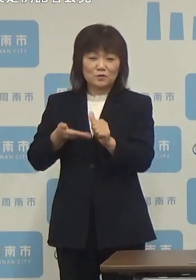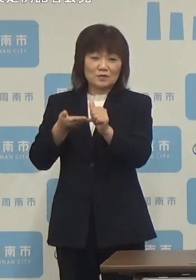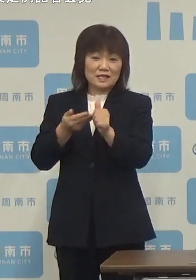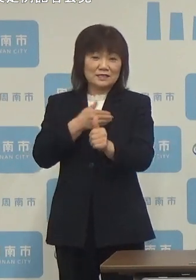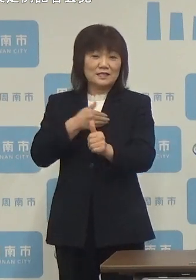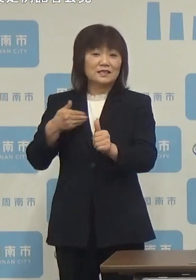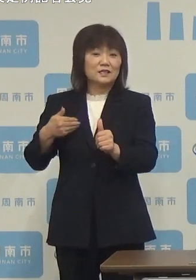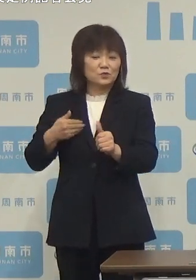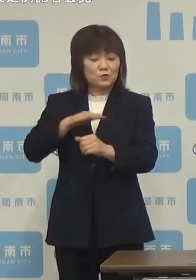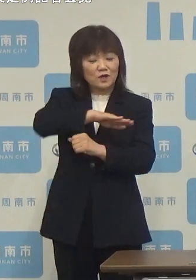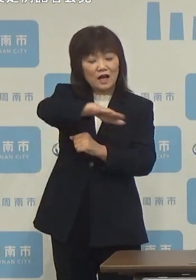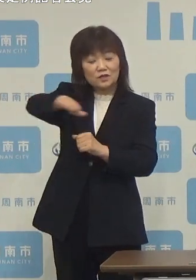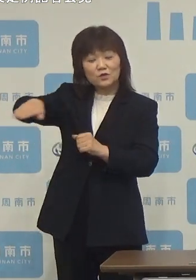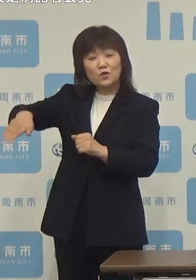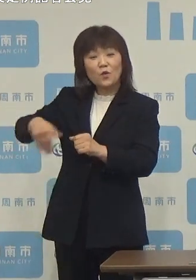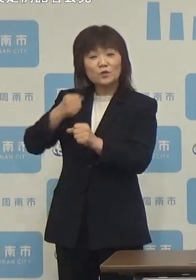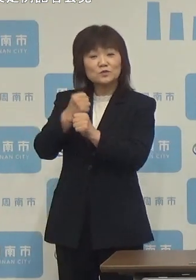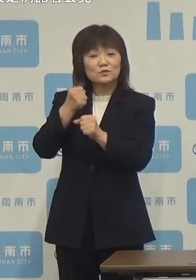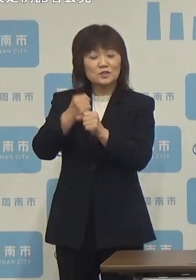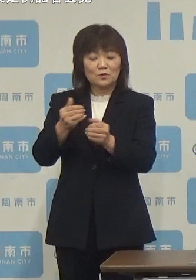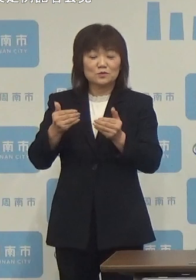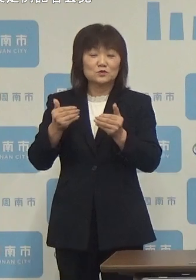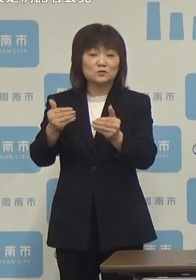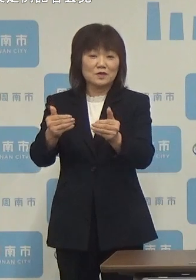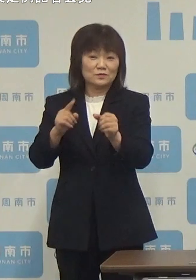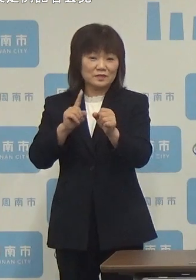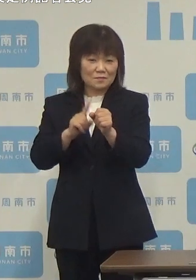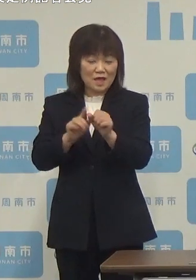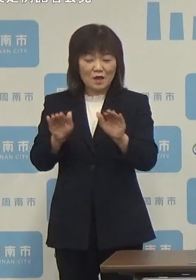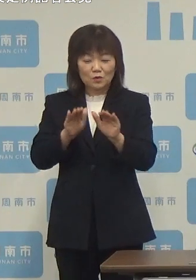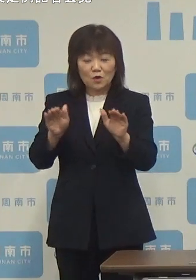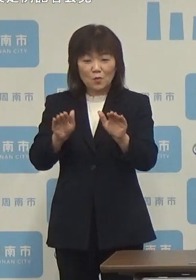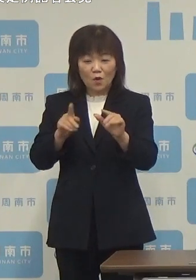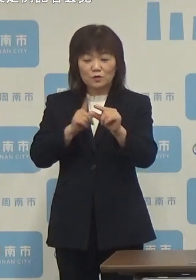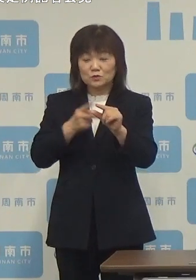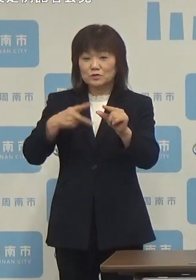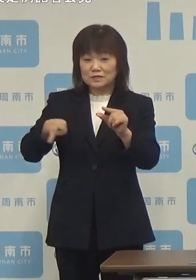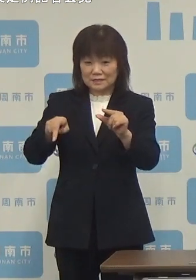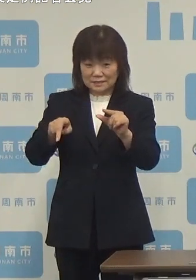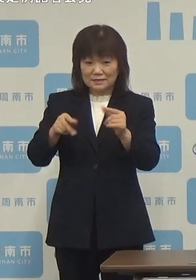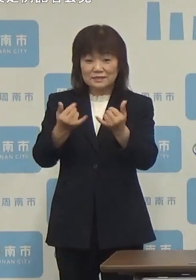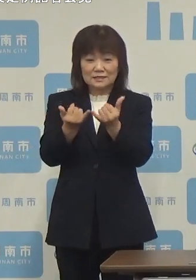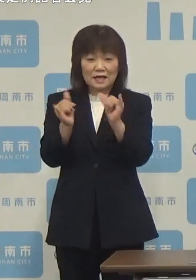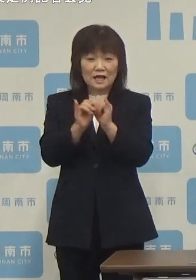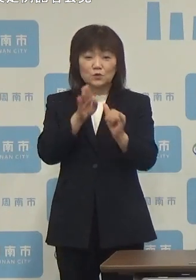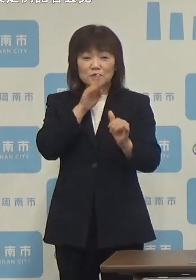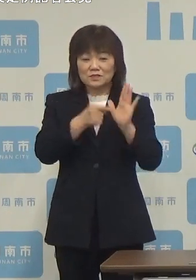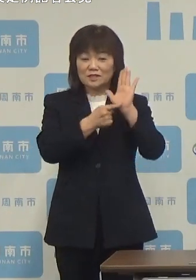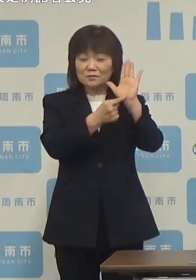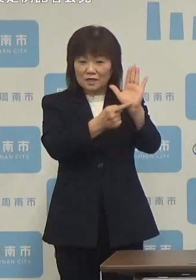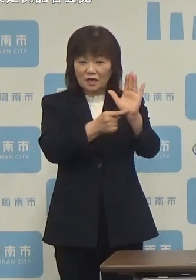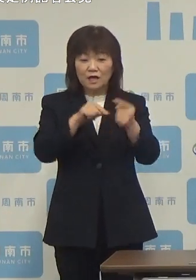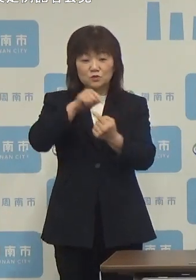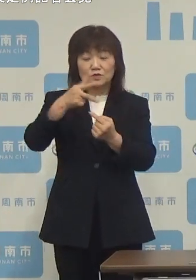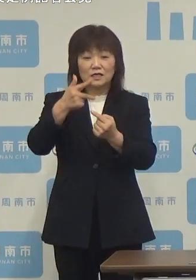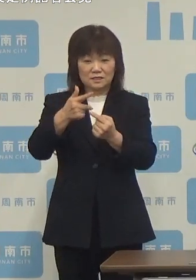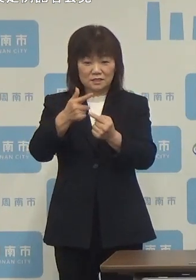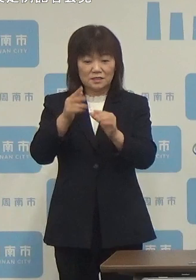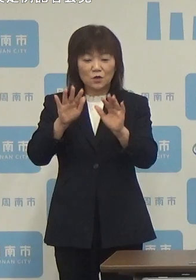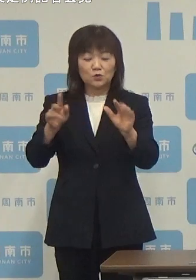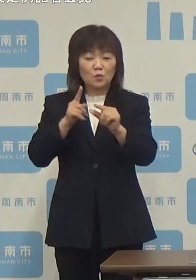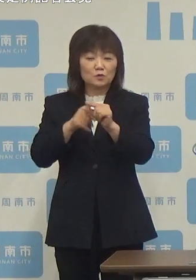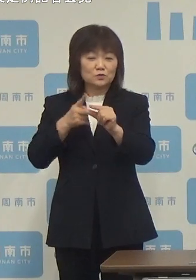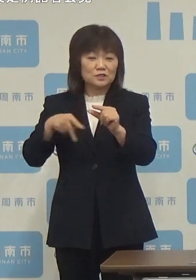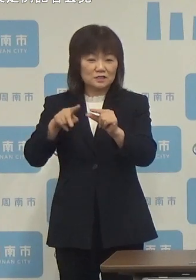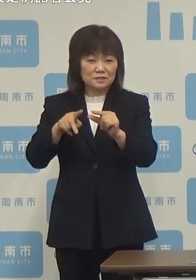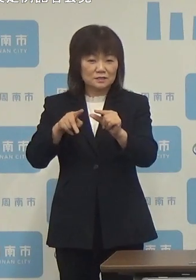てができる環境づくりを推進する子ども真ん中社会の実現に向けた周南市子ども真ん中宣言